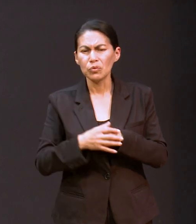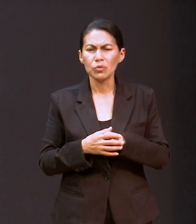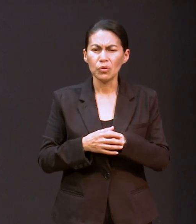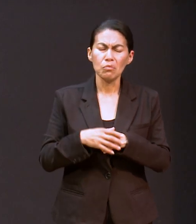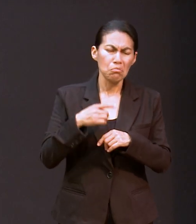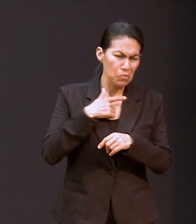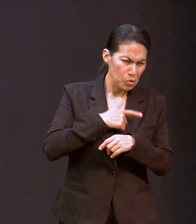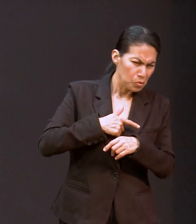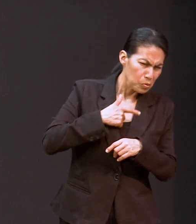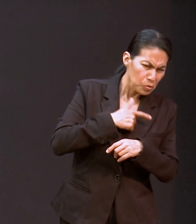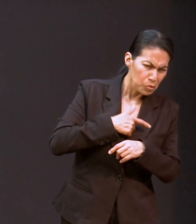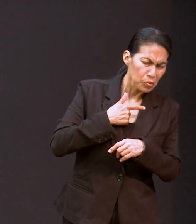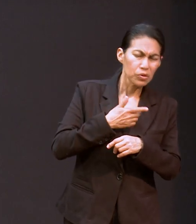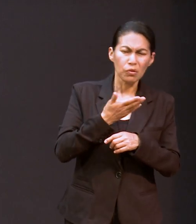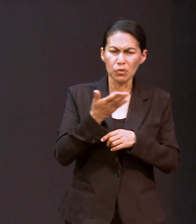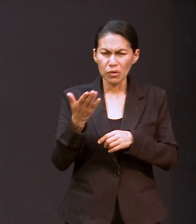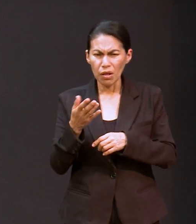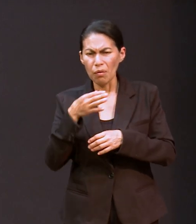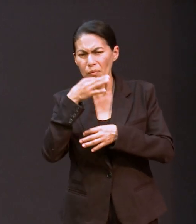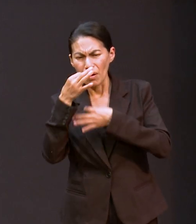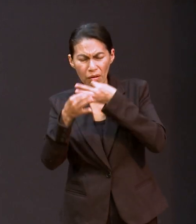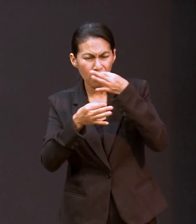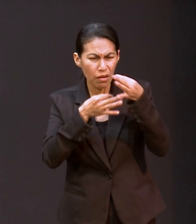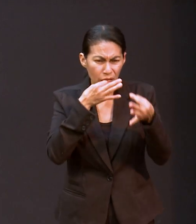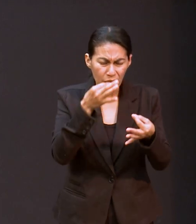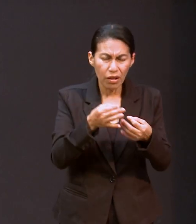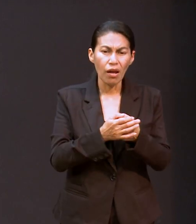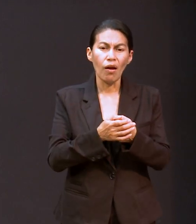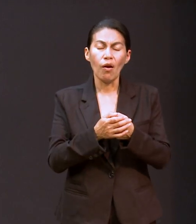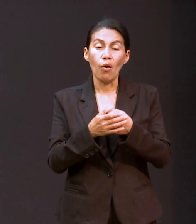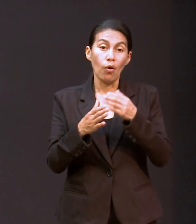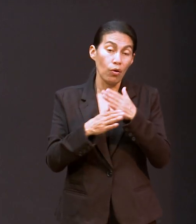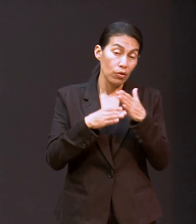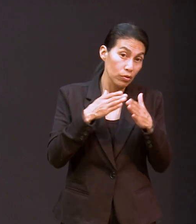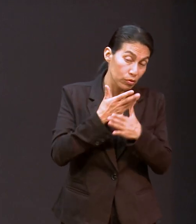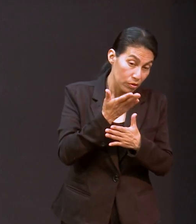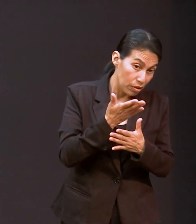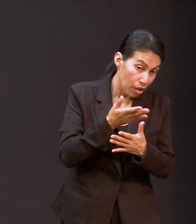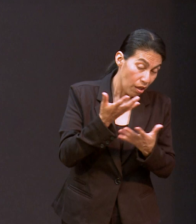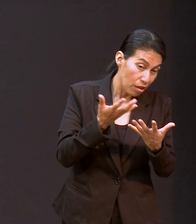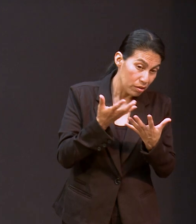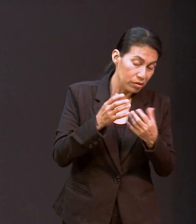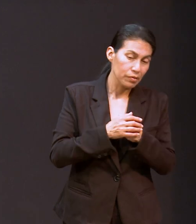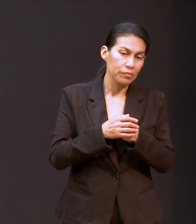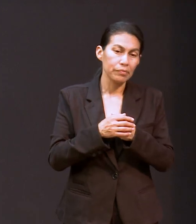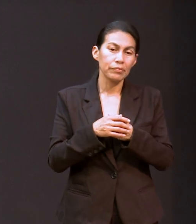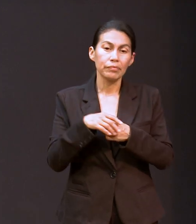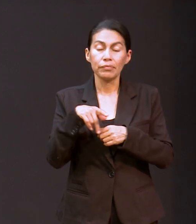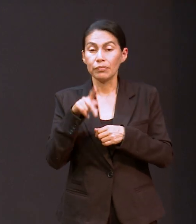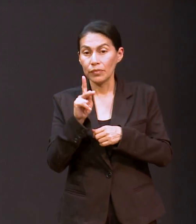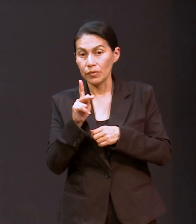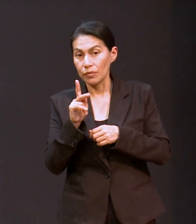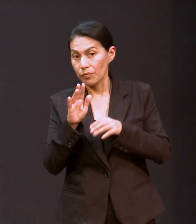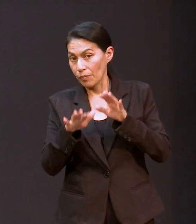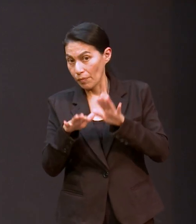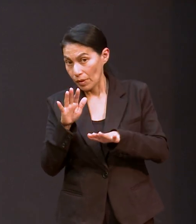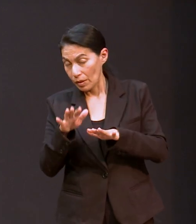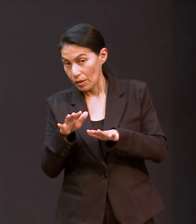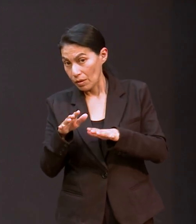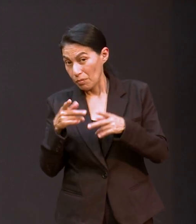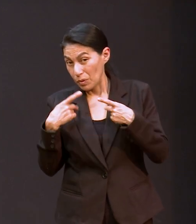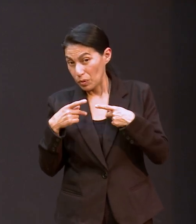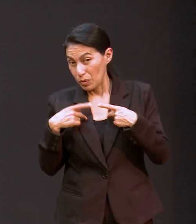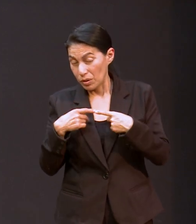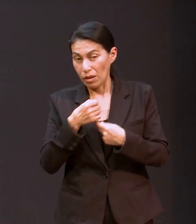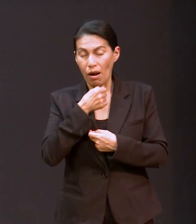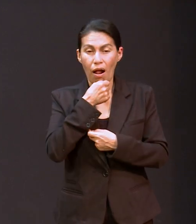no y las personas yo me gusta ver cuando usted predica o cuando las cosas que usted hace Ah pero muchas veces cuando